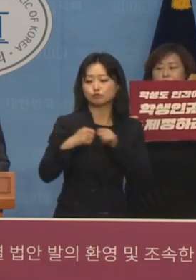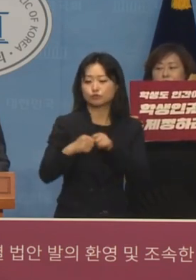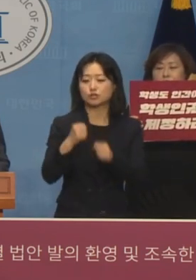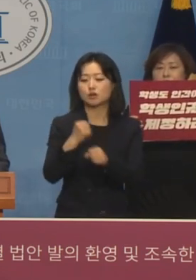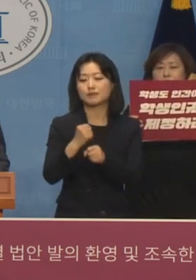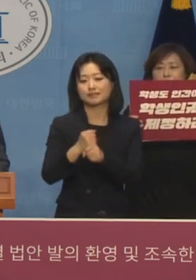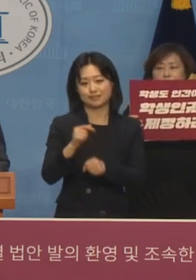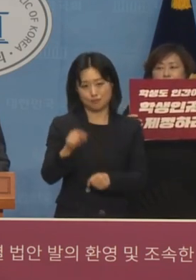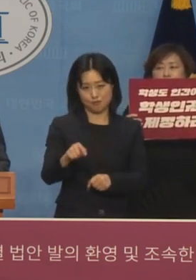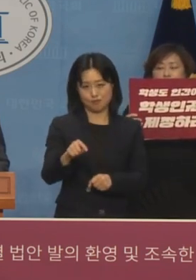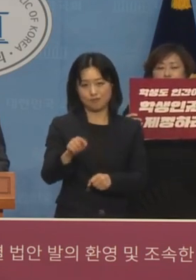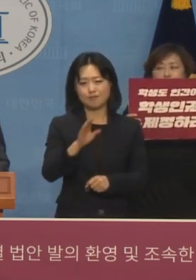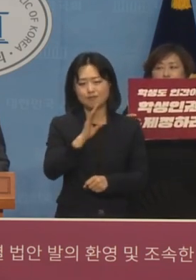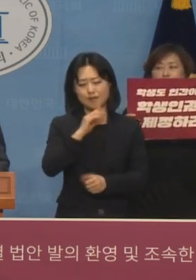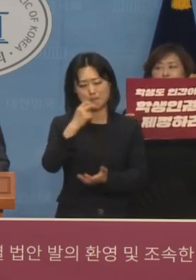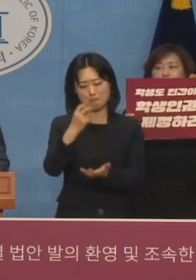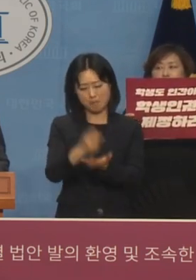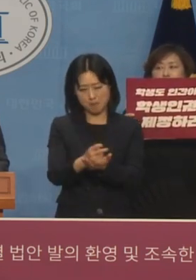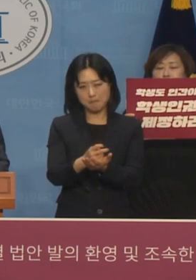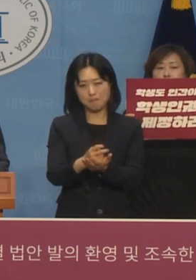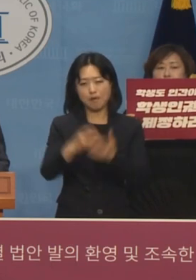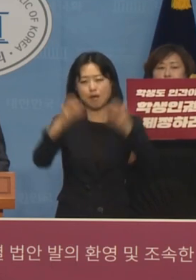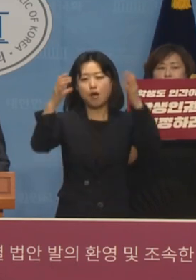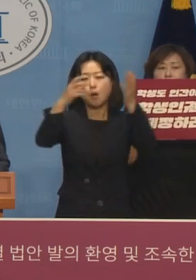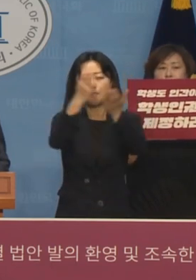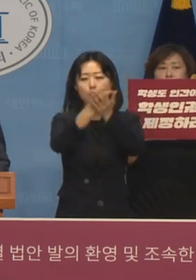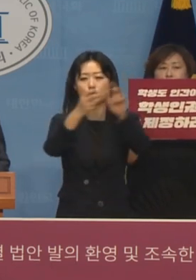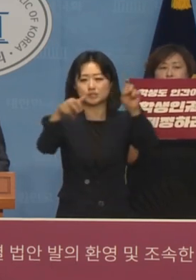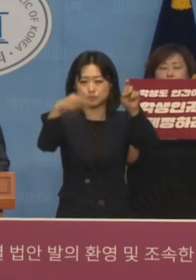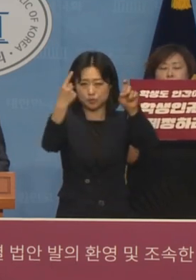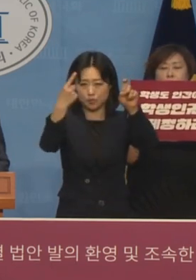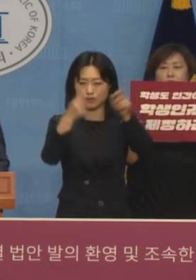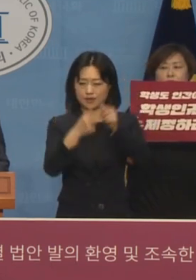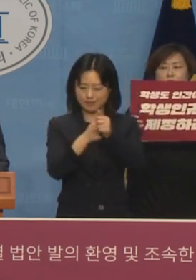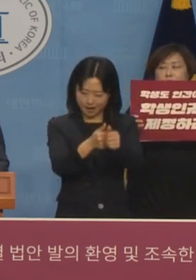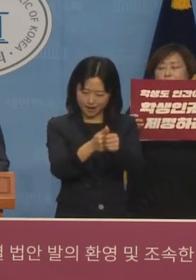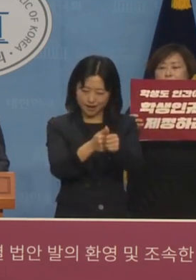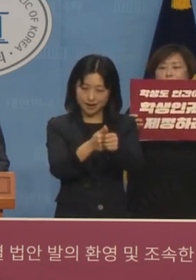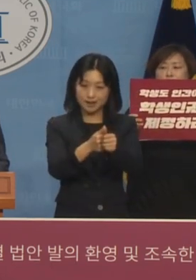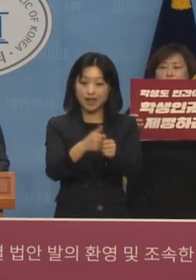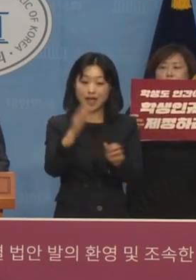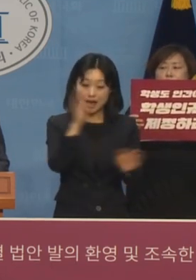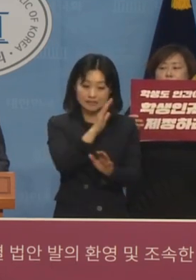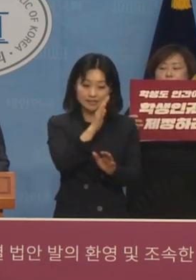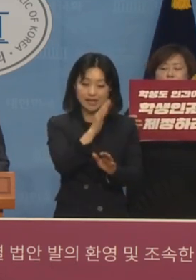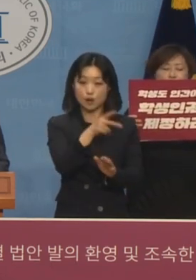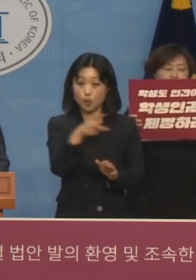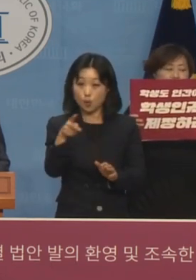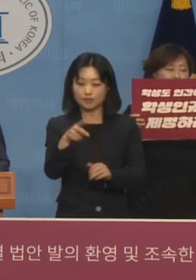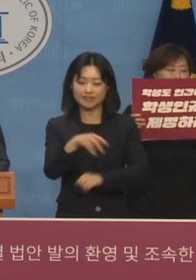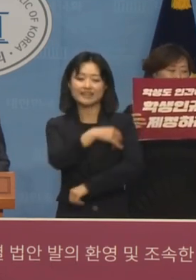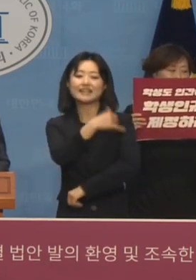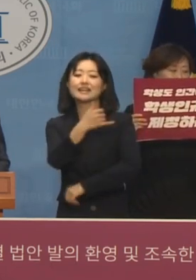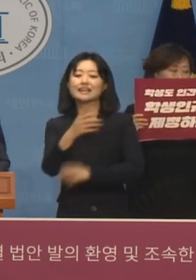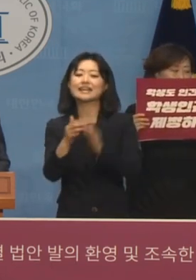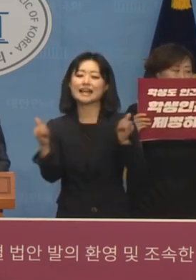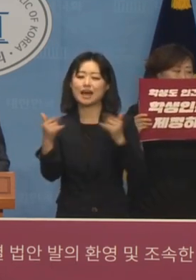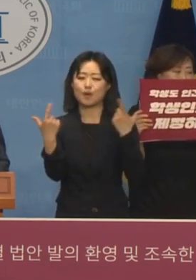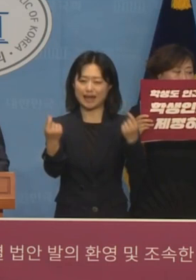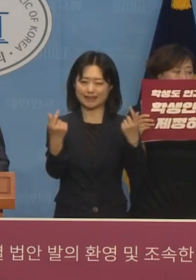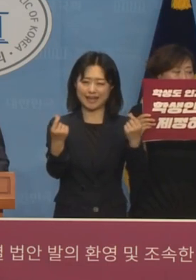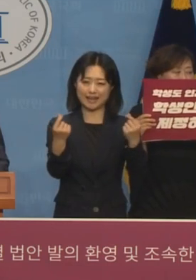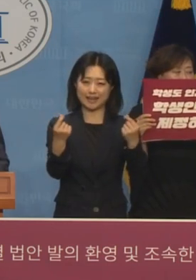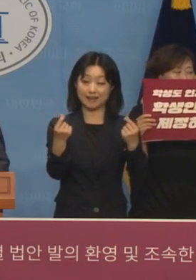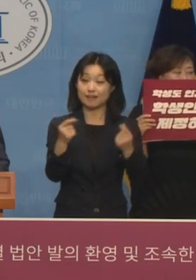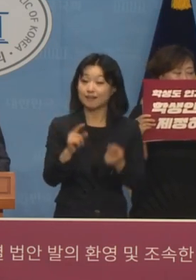구체화했다는 점에서 이 법안은 헌법 제10조의 이행이자 학생도 인간이라고 외쳐온 학교 현장의